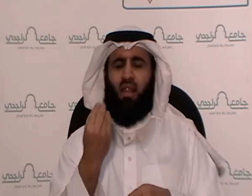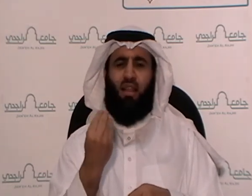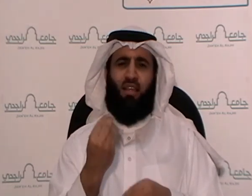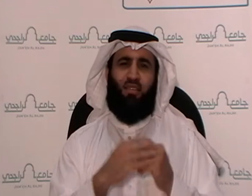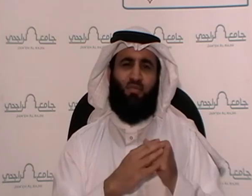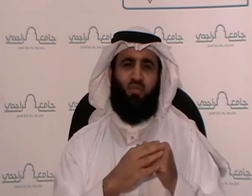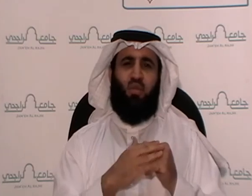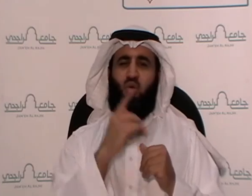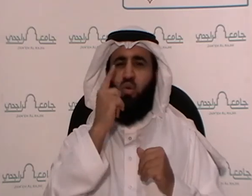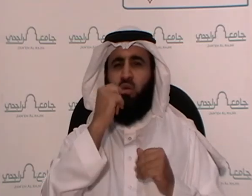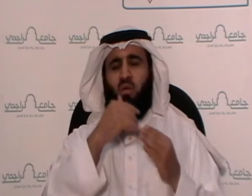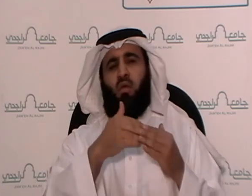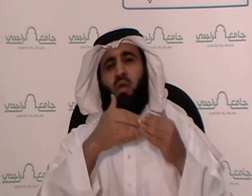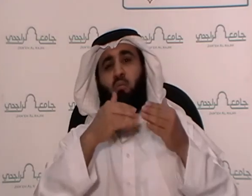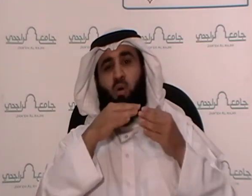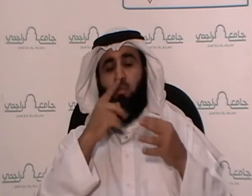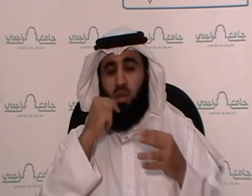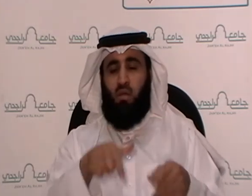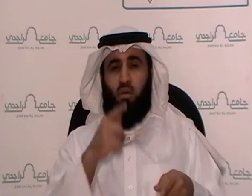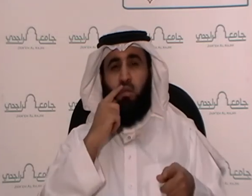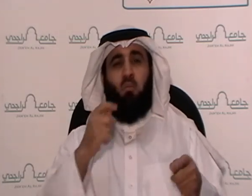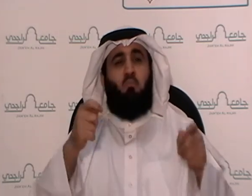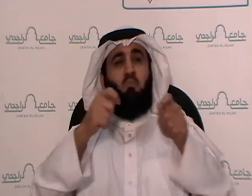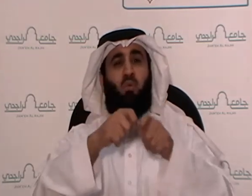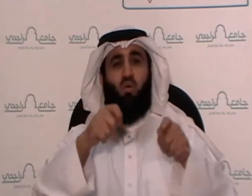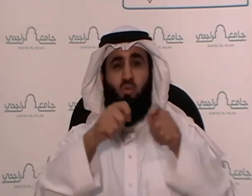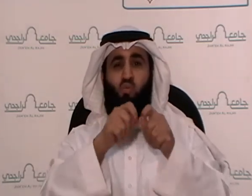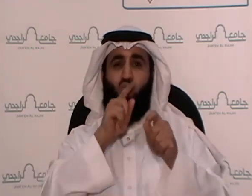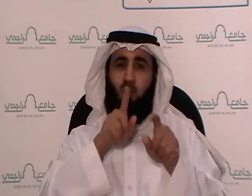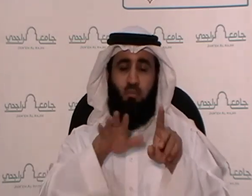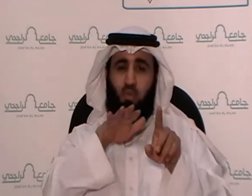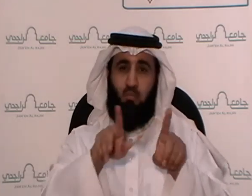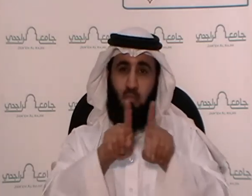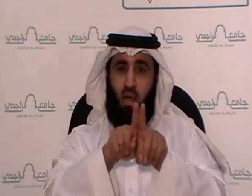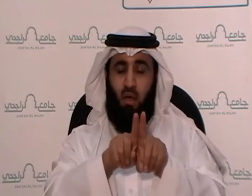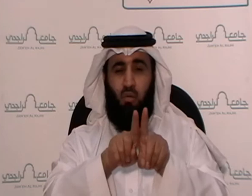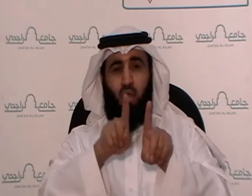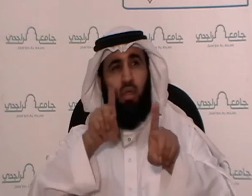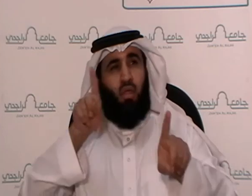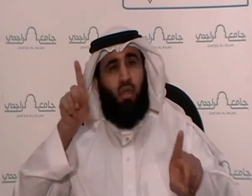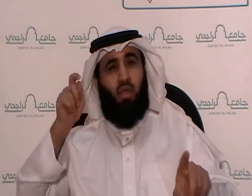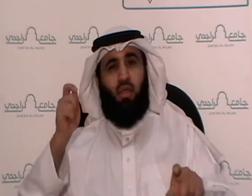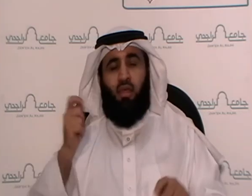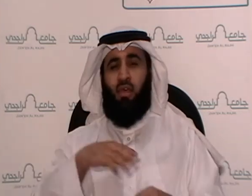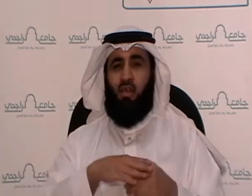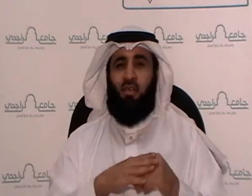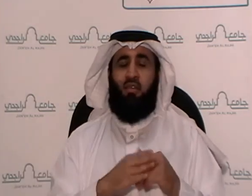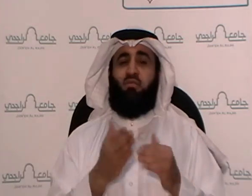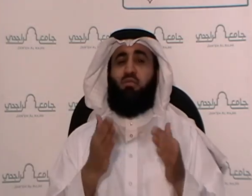بعيد كل البعد عن أوامر الكتاب والسنة؟ فمؤاخذته